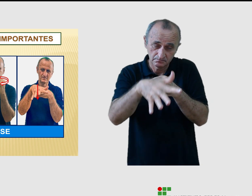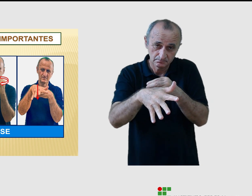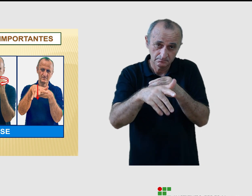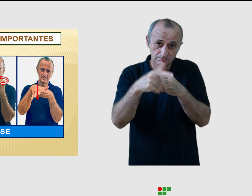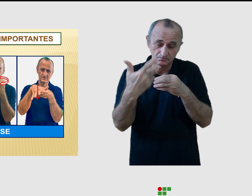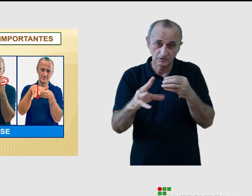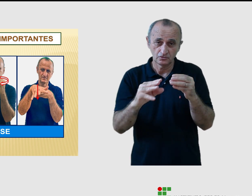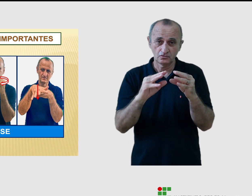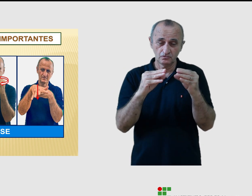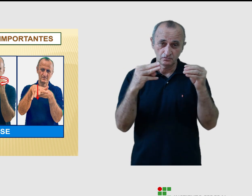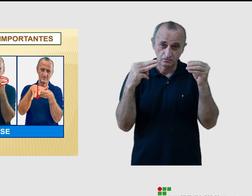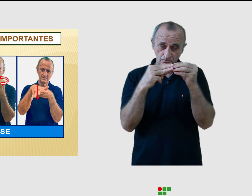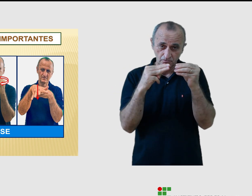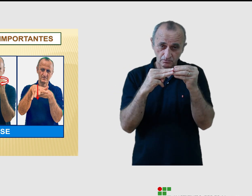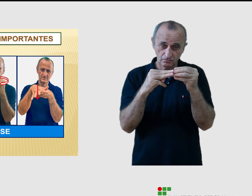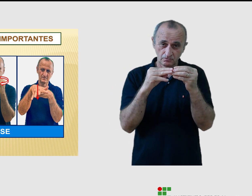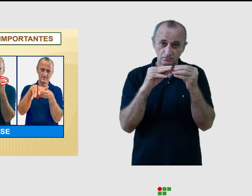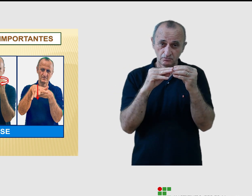exocitose.